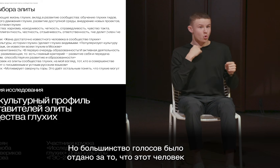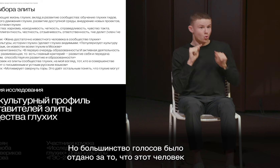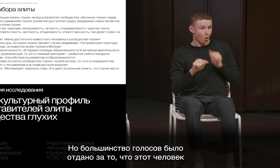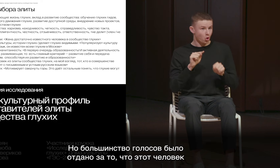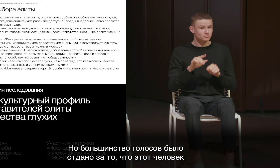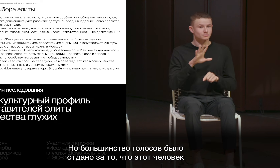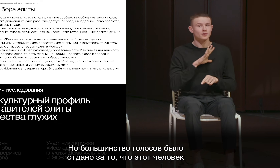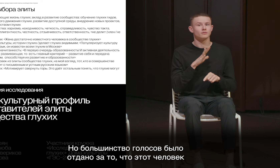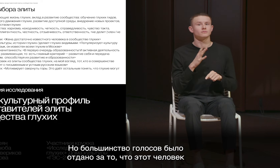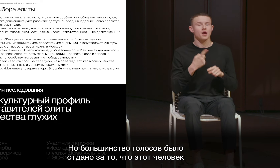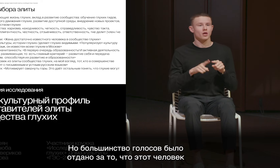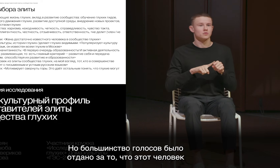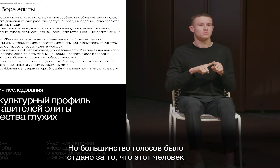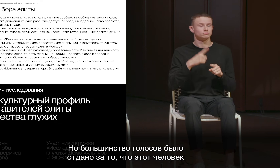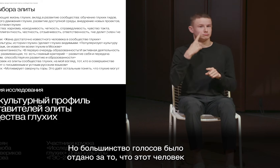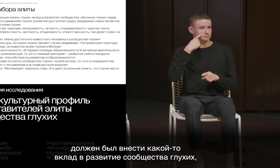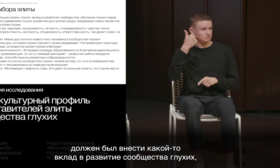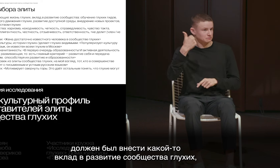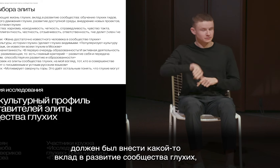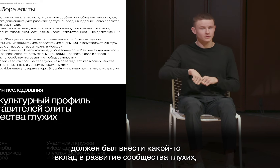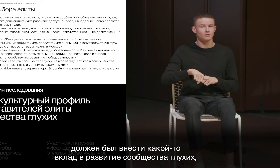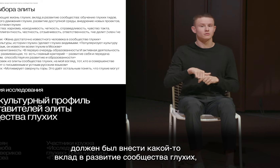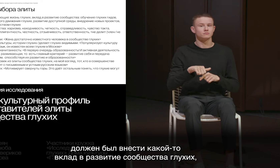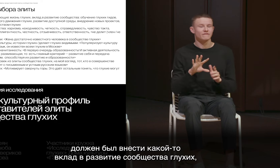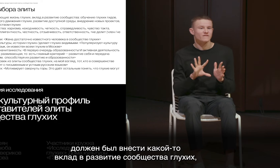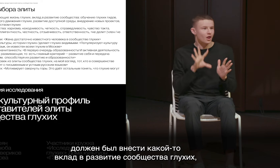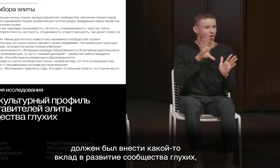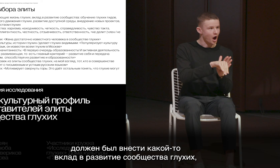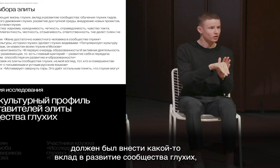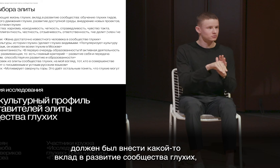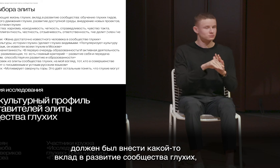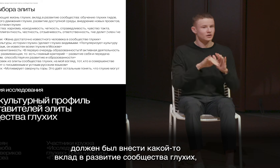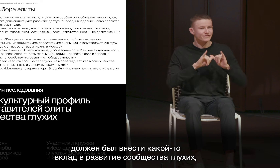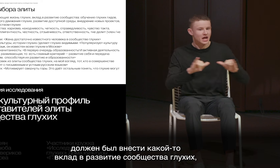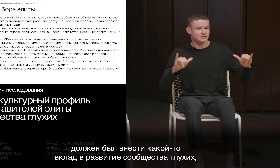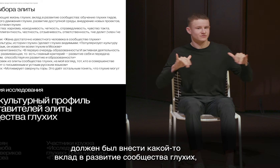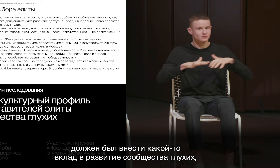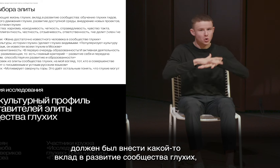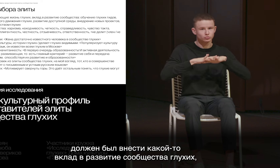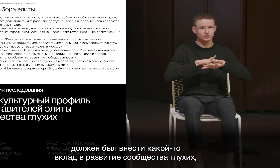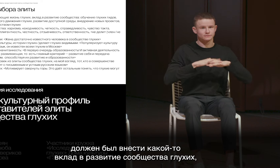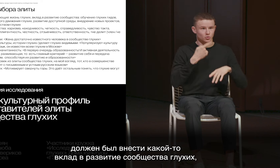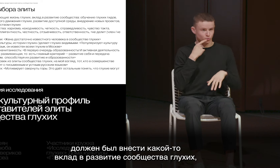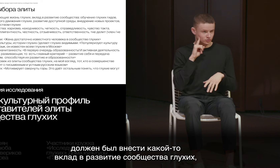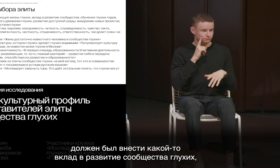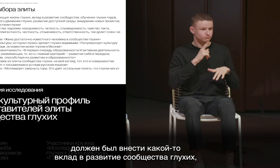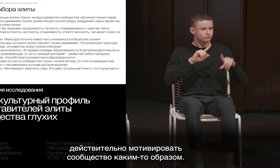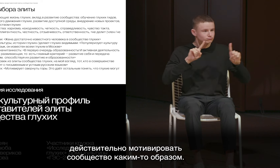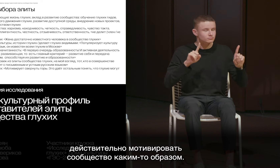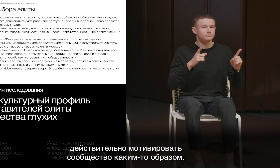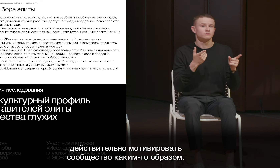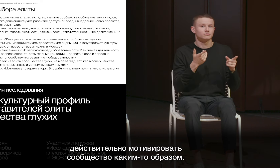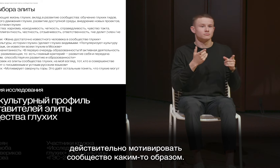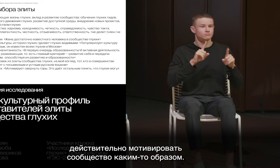можно отнести к элите? И большинство голосов было отдано за то, что этот человек должен был внести в какой-то вклад в